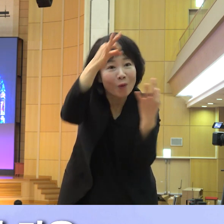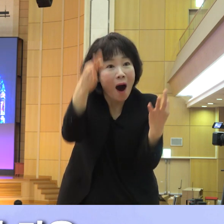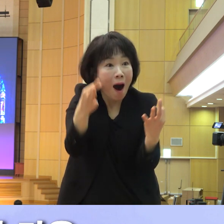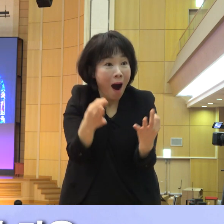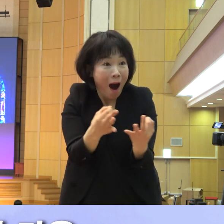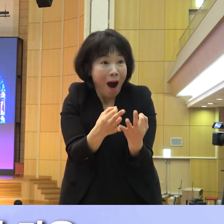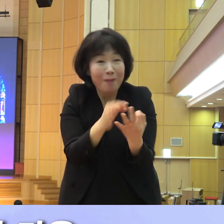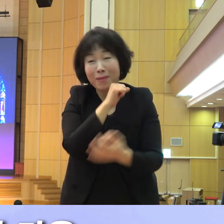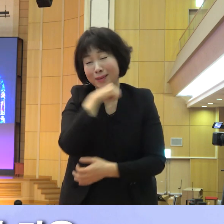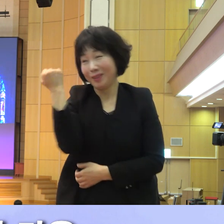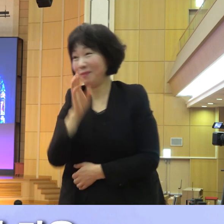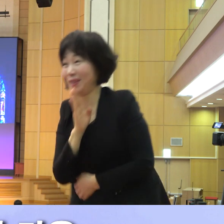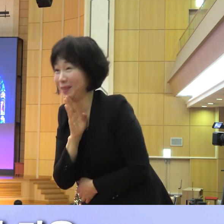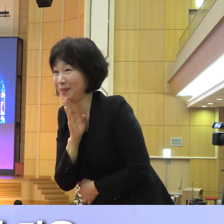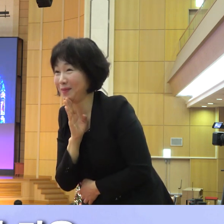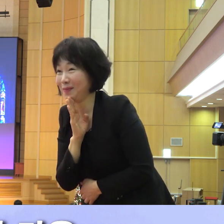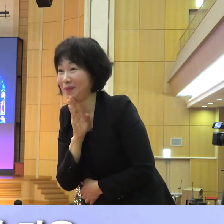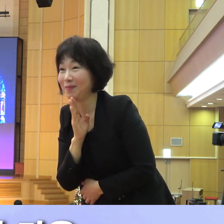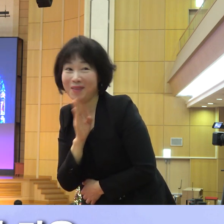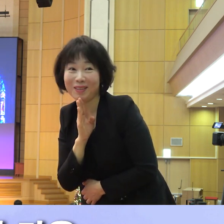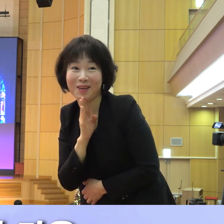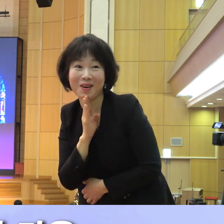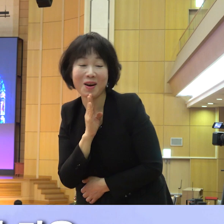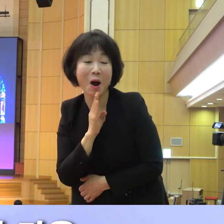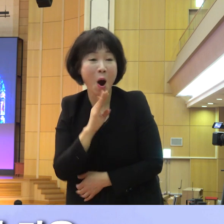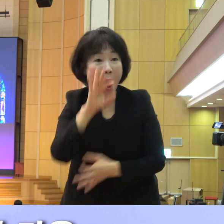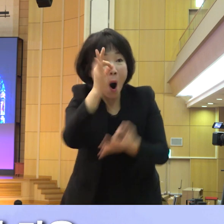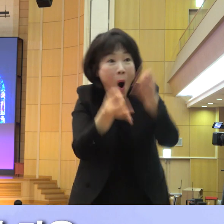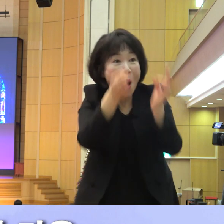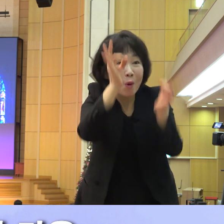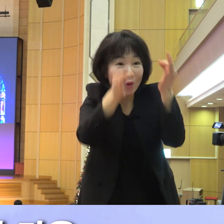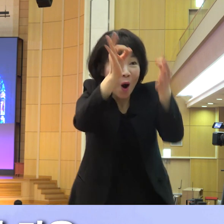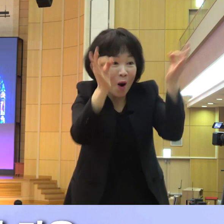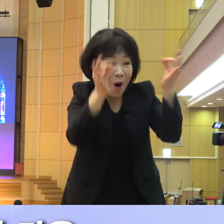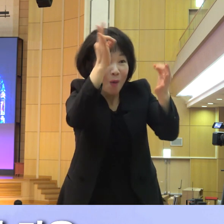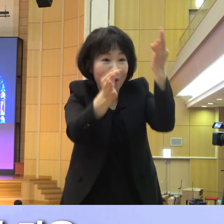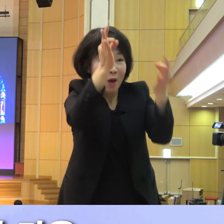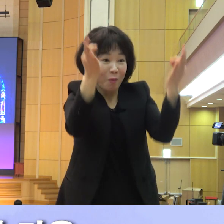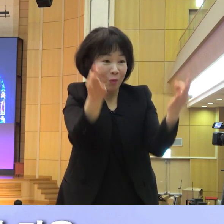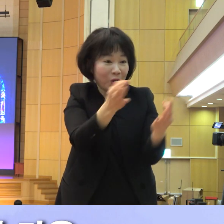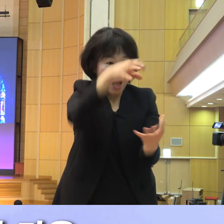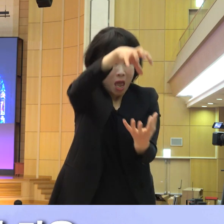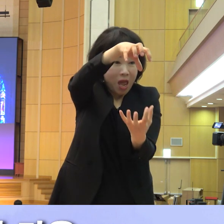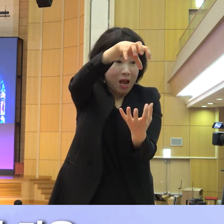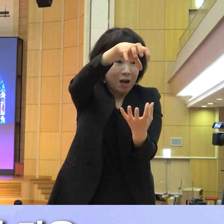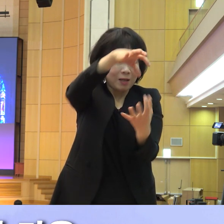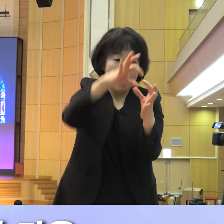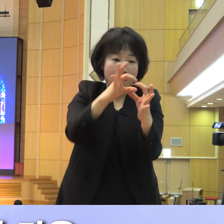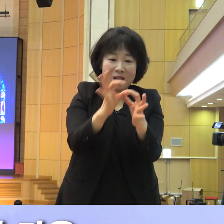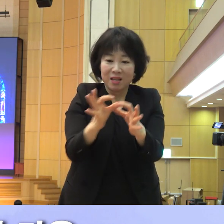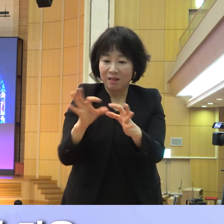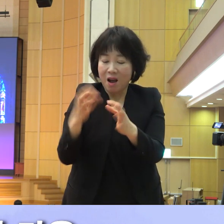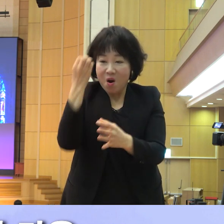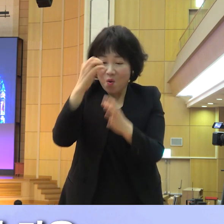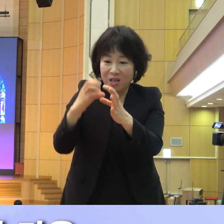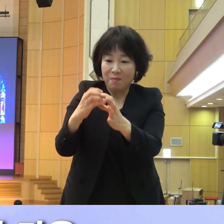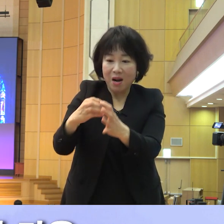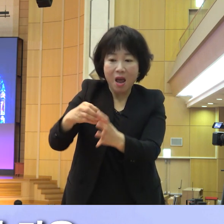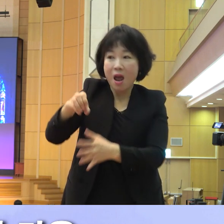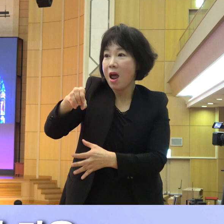먹을 때 보면 어떤 포도알은 너무 포도알이 많이